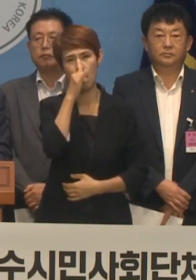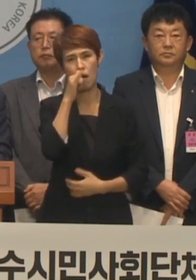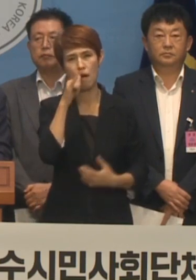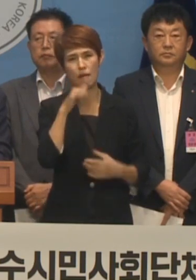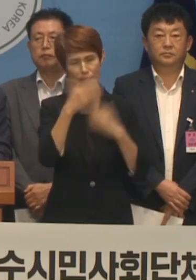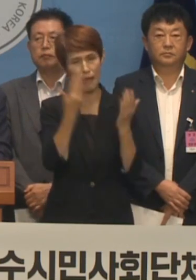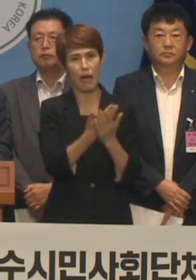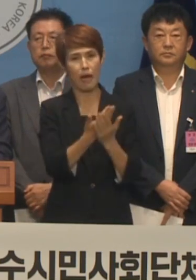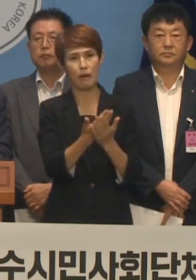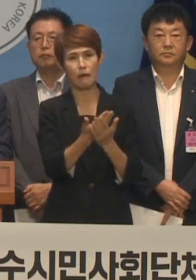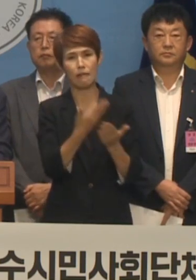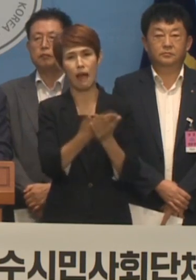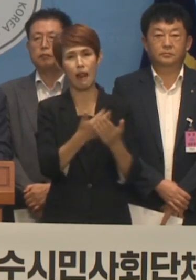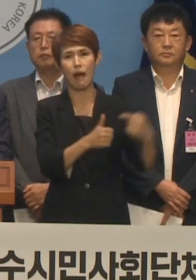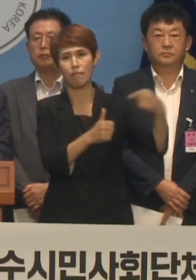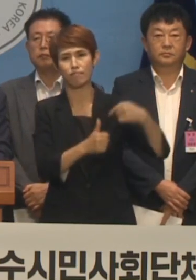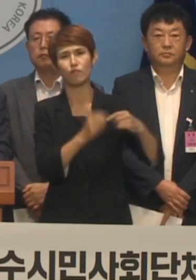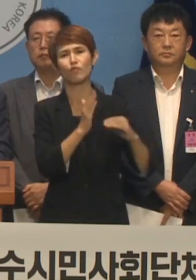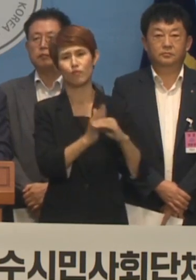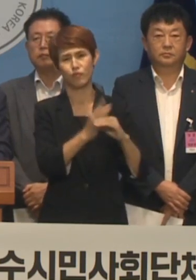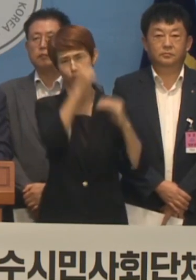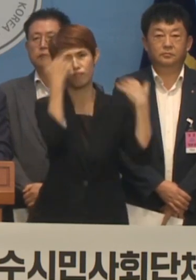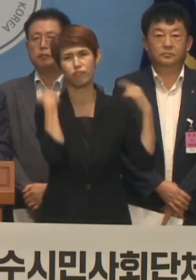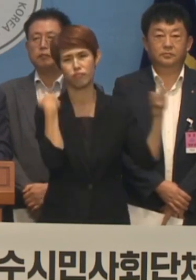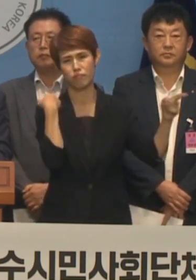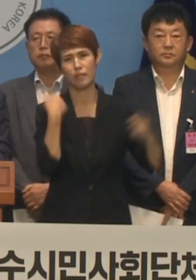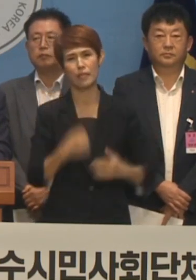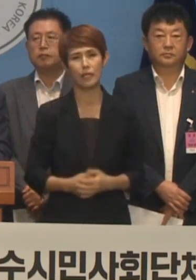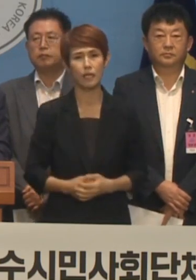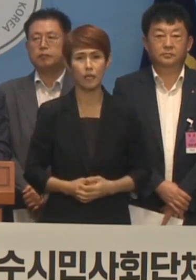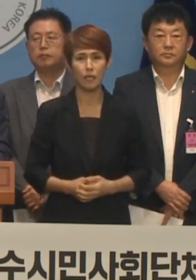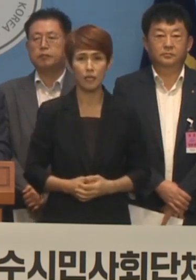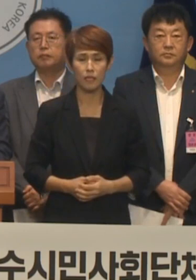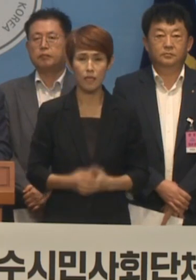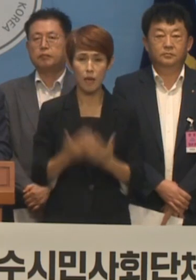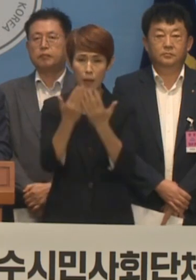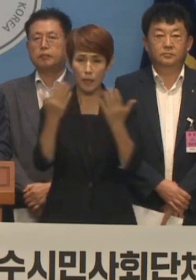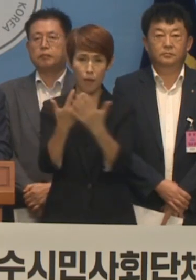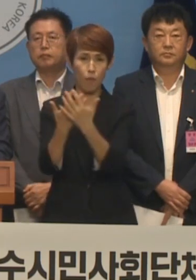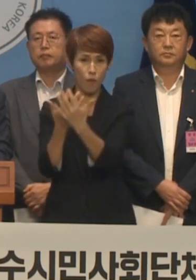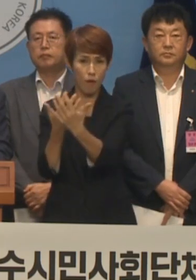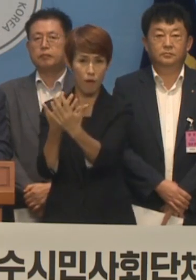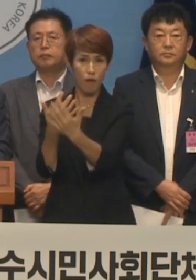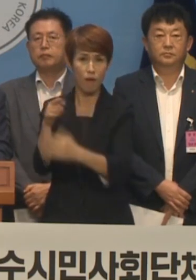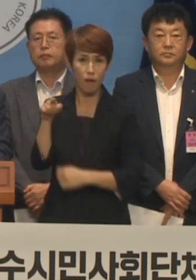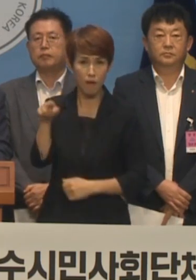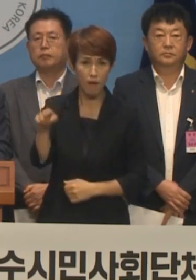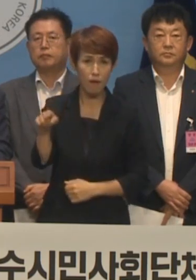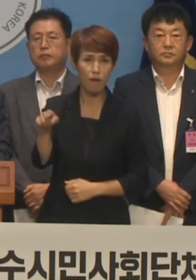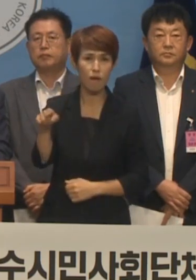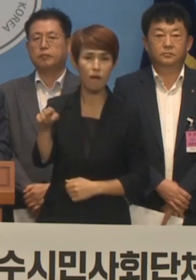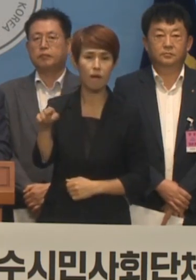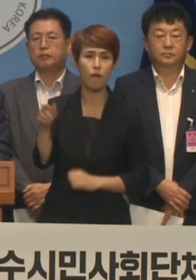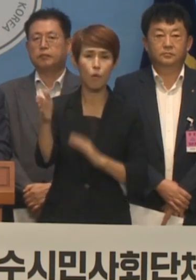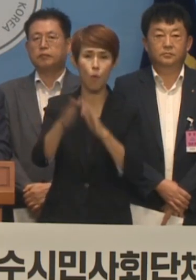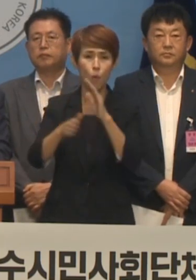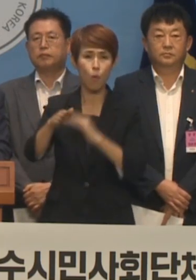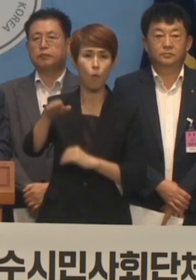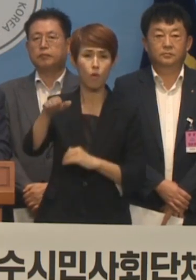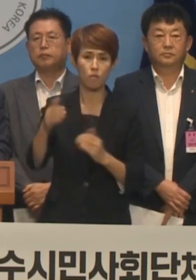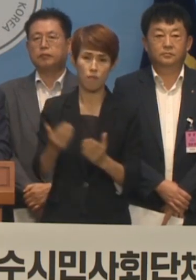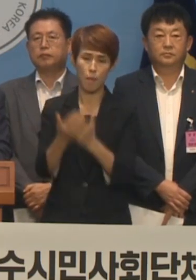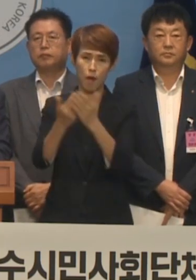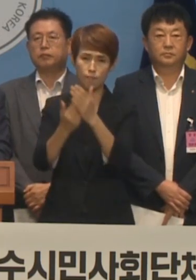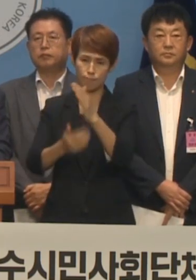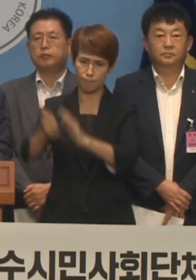항만공사를 압박을 하고 있습니다. 하지만은 이 박람회 정신을 살리는 여수 박람회장의 공공개발을